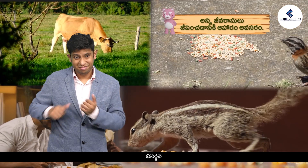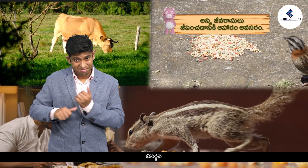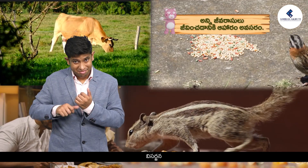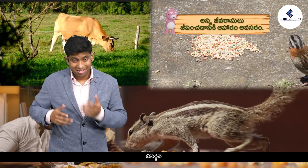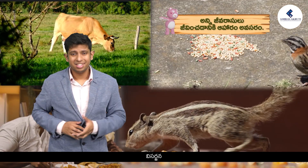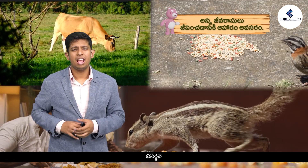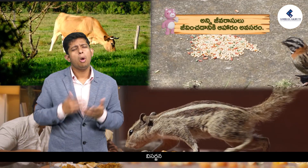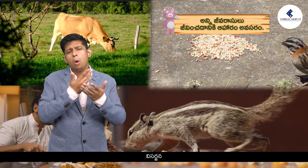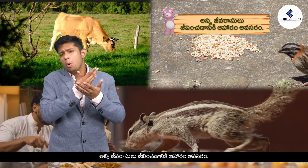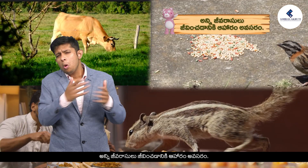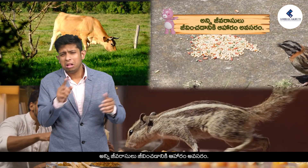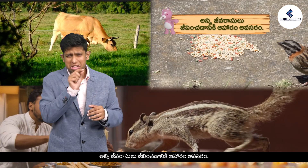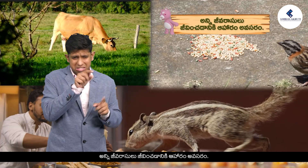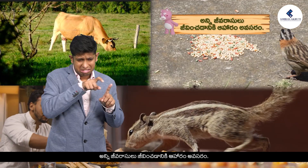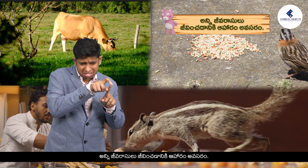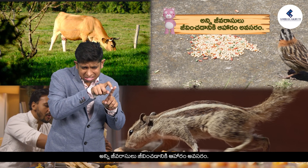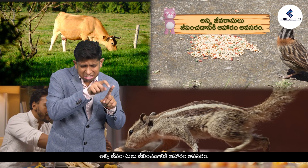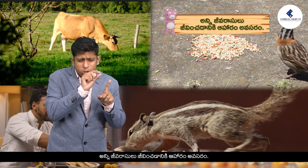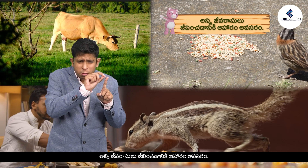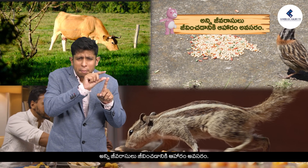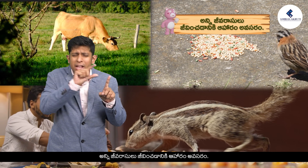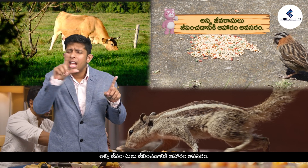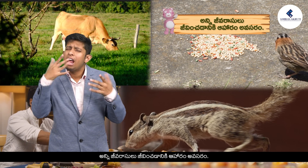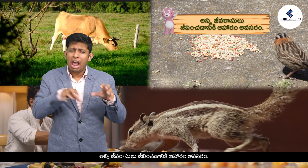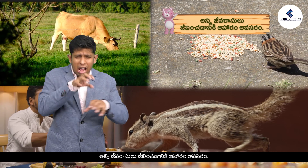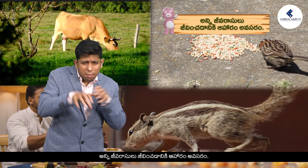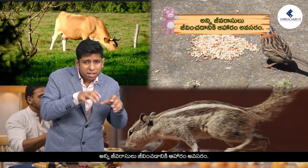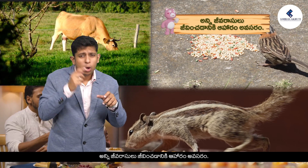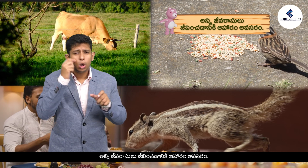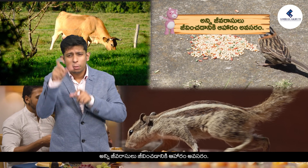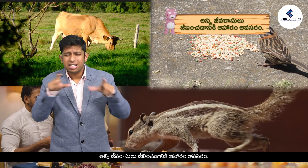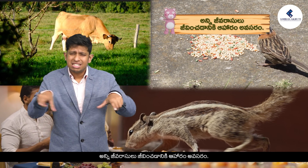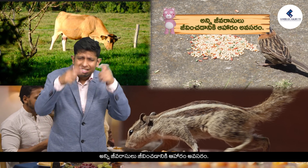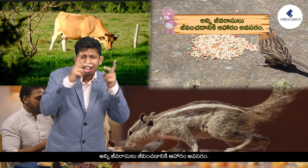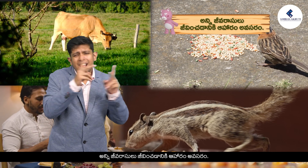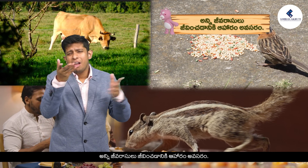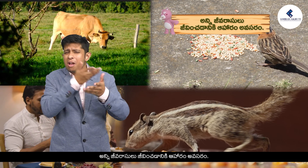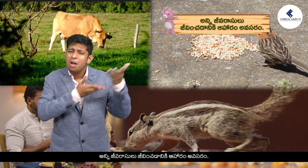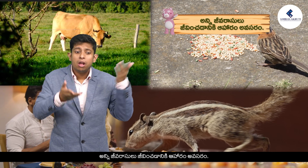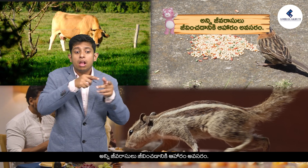విసర్జన. అన్ని జీవరాశులు జీవించటానికి ఆహారం అవసరం.